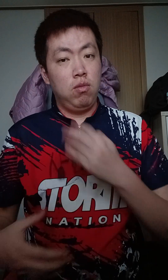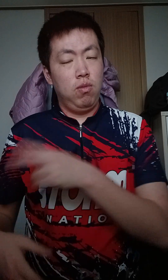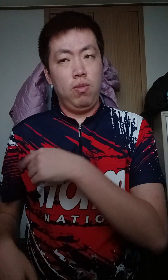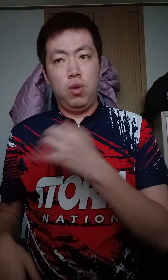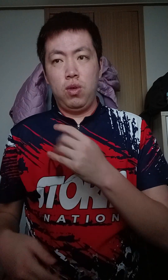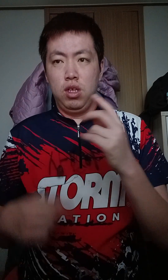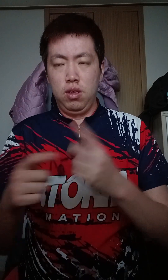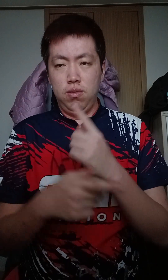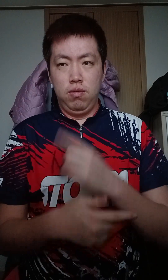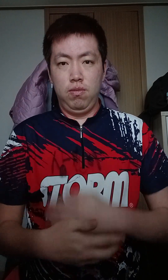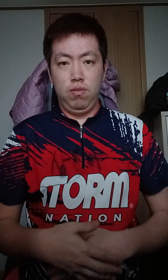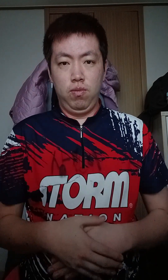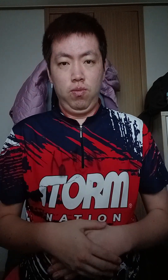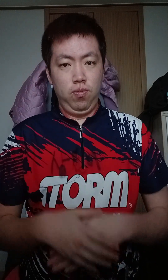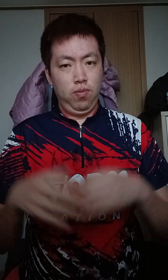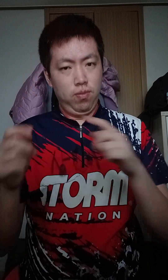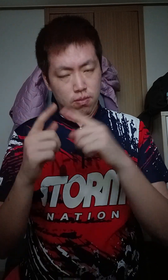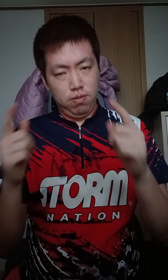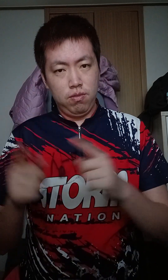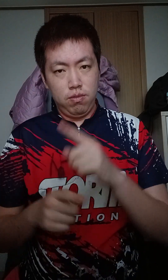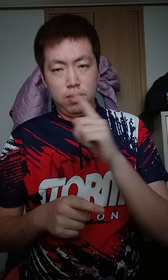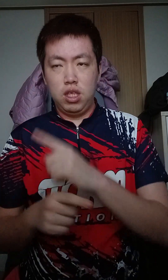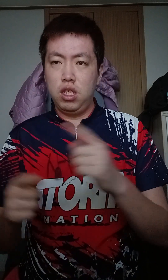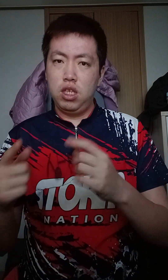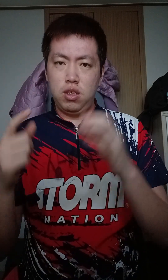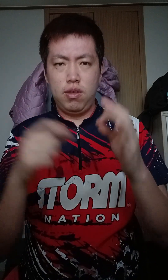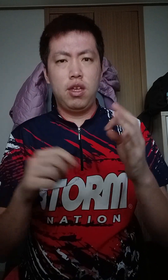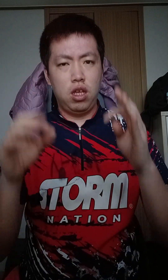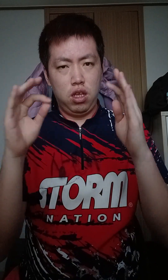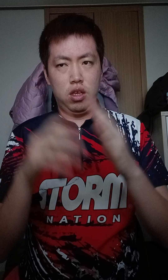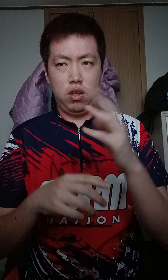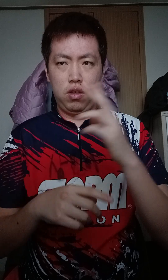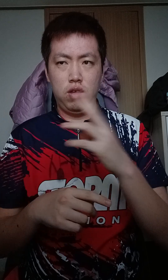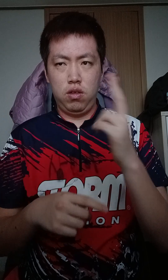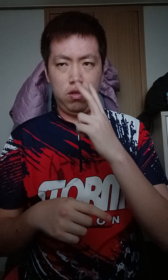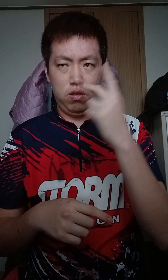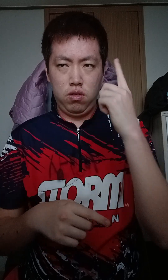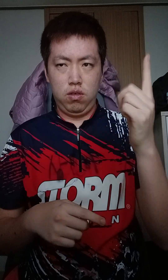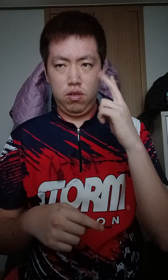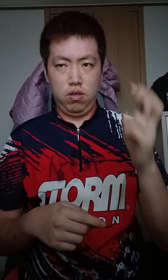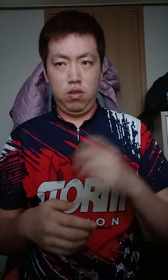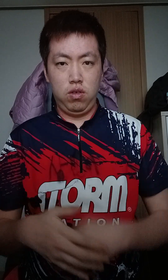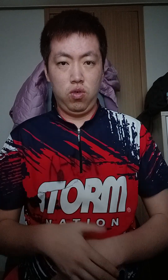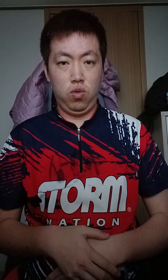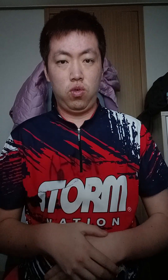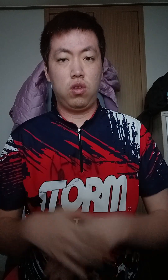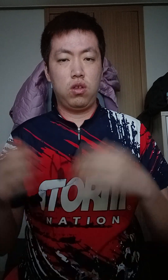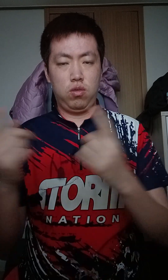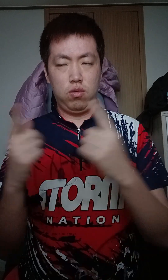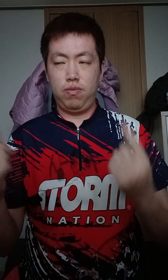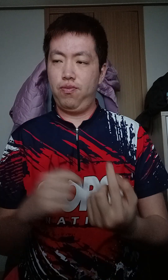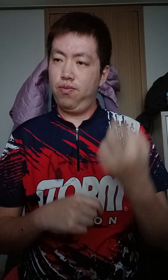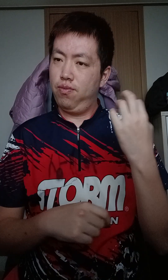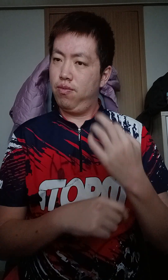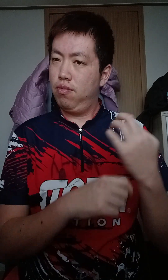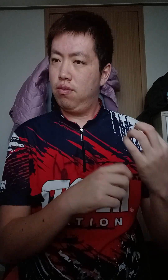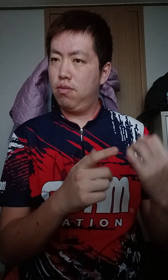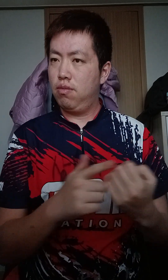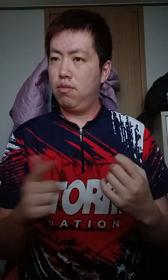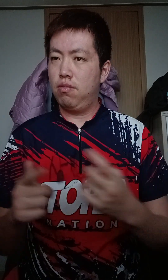공중 화장실들도 장애인 편의시설이 부족하기는 마찬가지. 시민들도 지자체의 무관심한 장애인 정책을